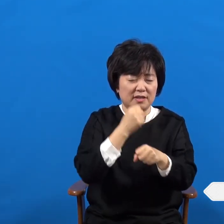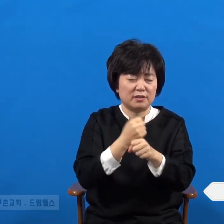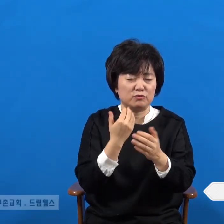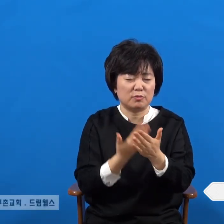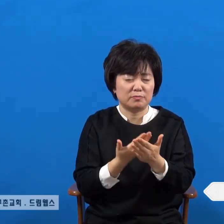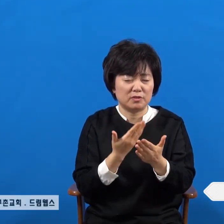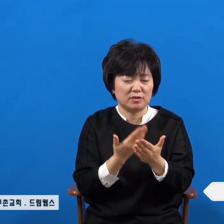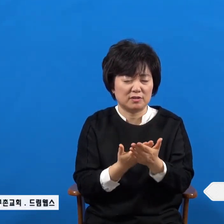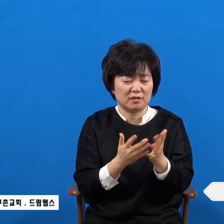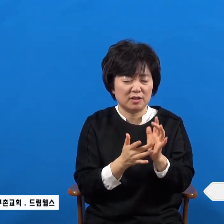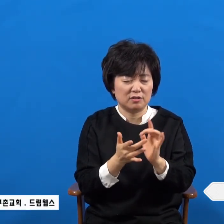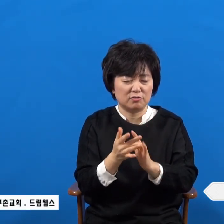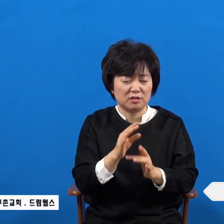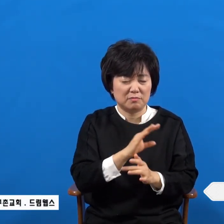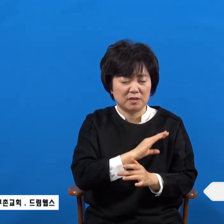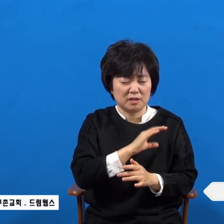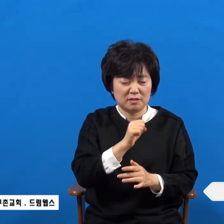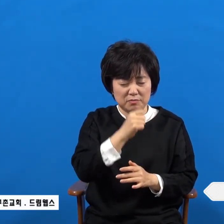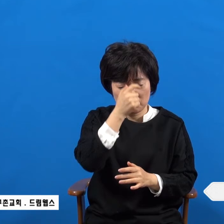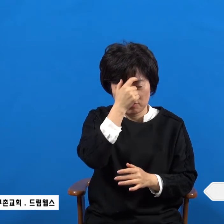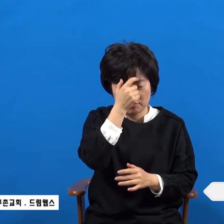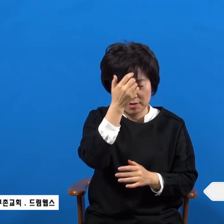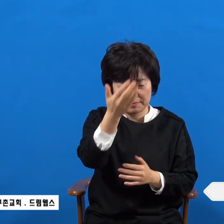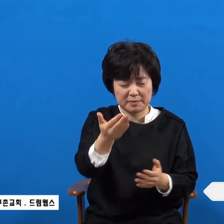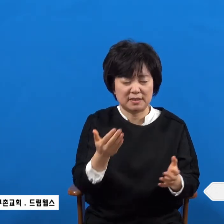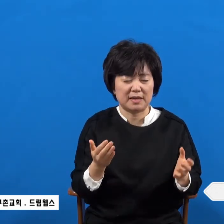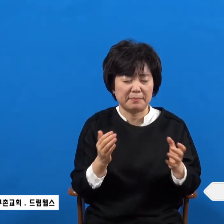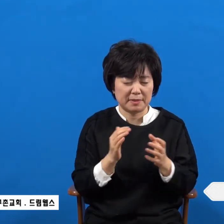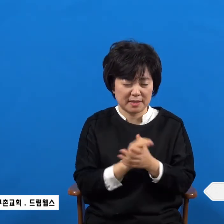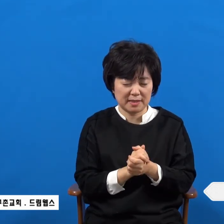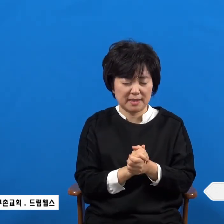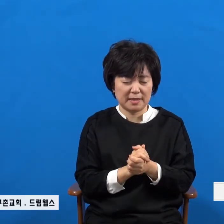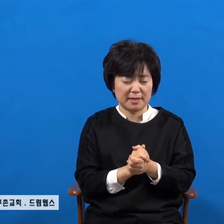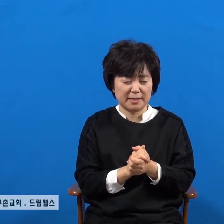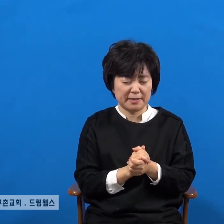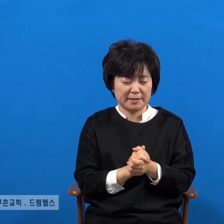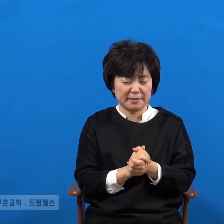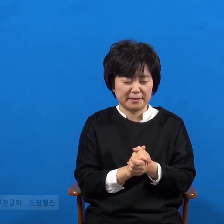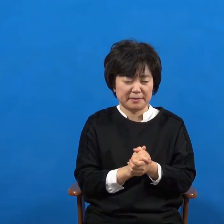귀하신 예수님의 이름으로 기도하옵나이다. 아멘.